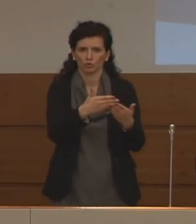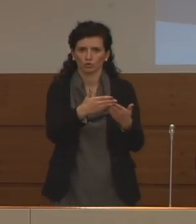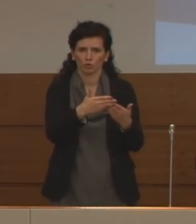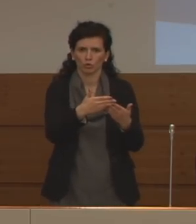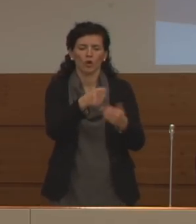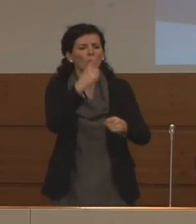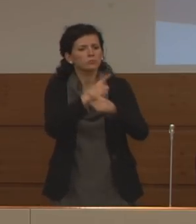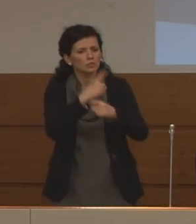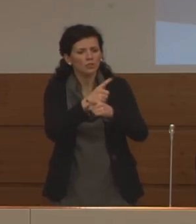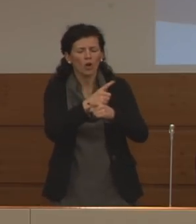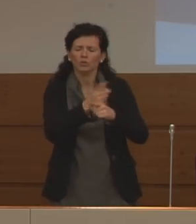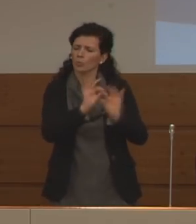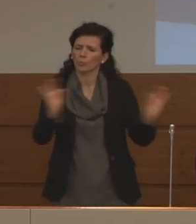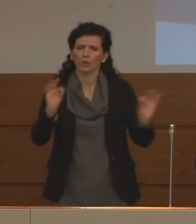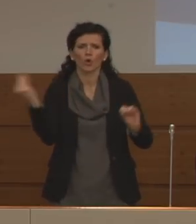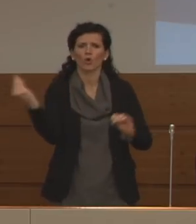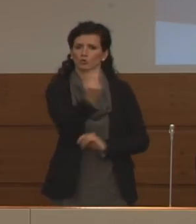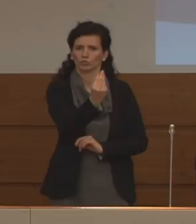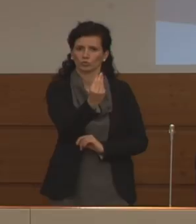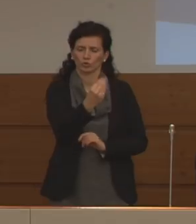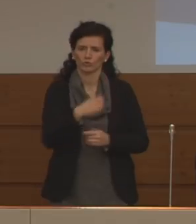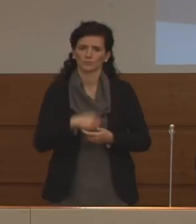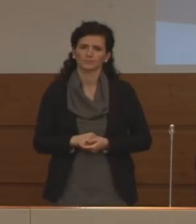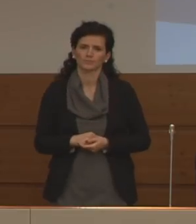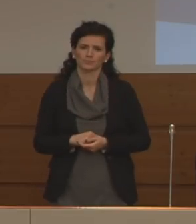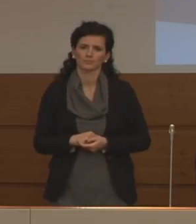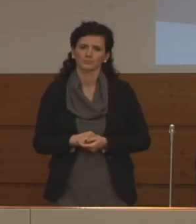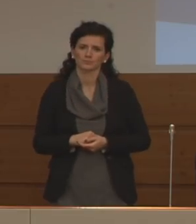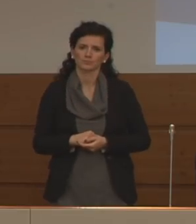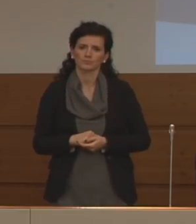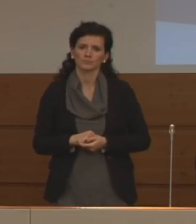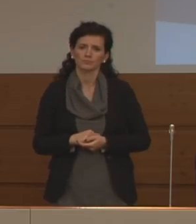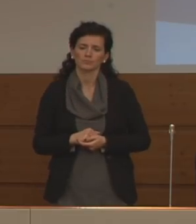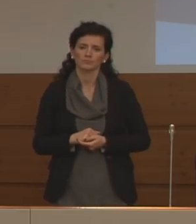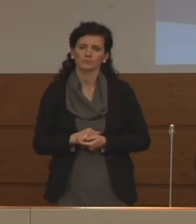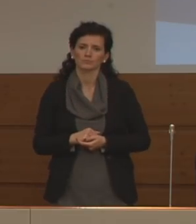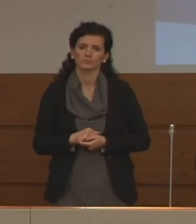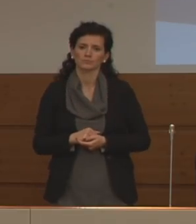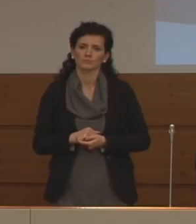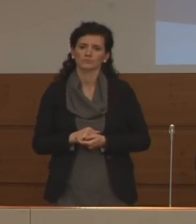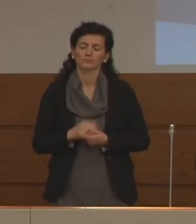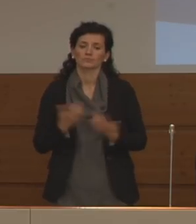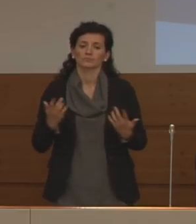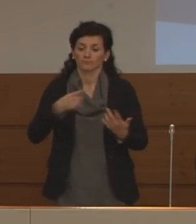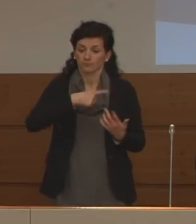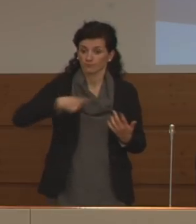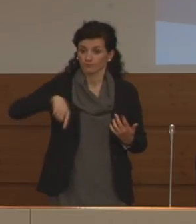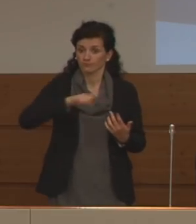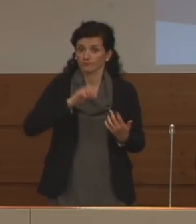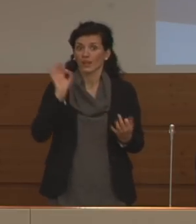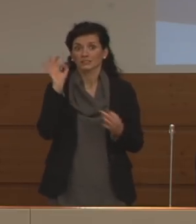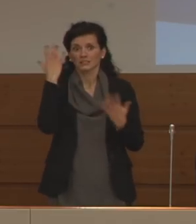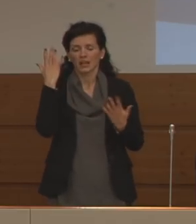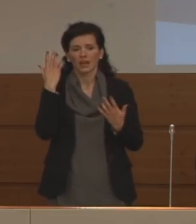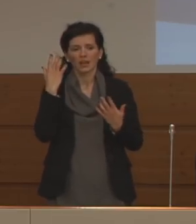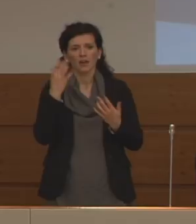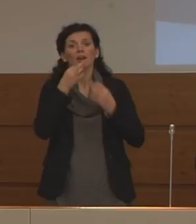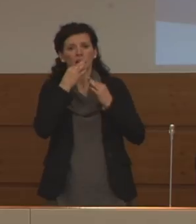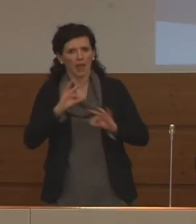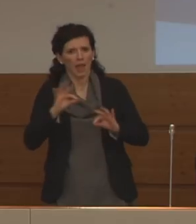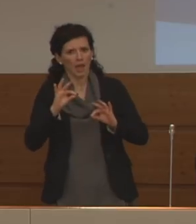ai loro bisogni e se riusciremo a dare una risposta come il sistema paese in una